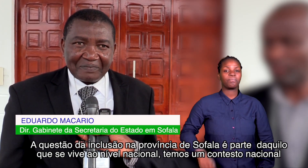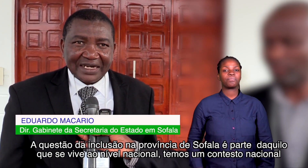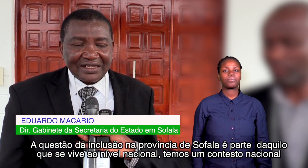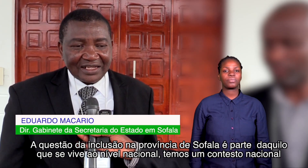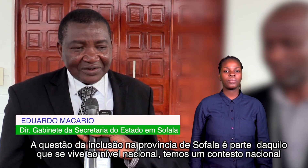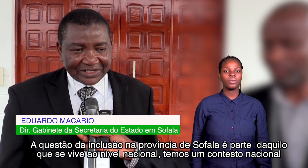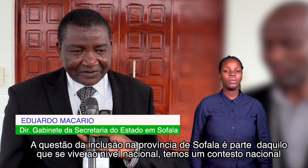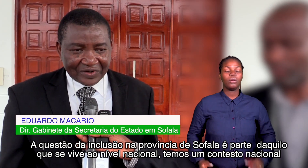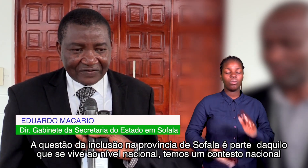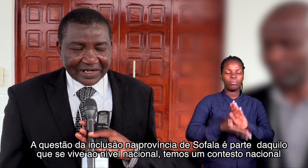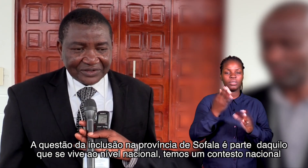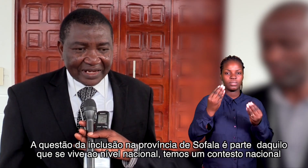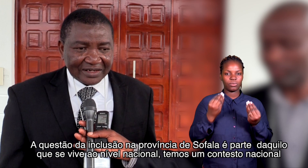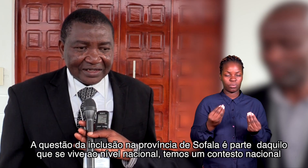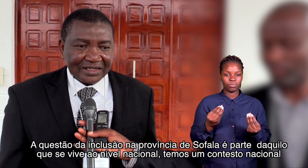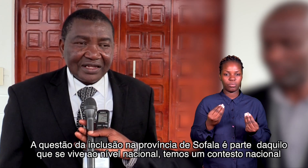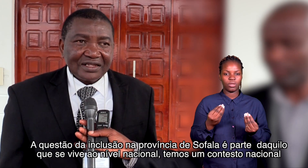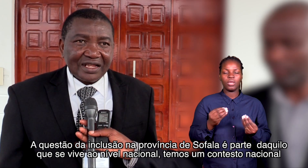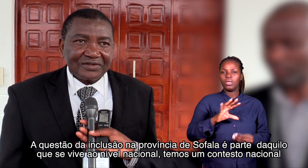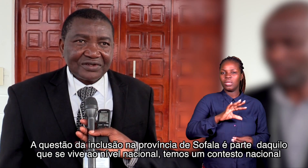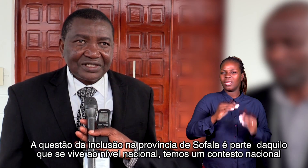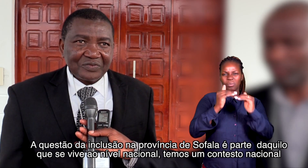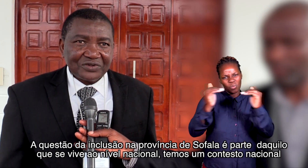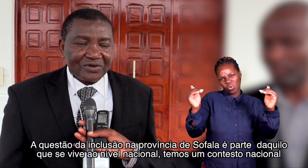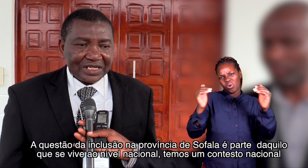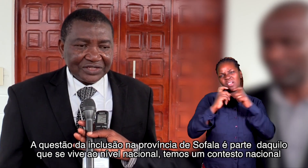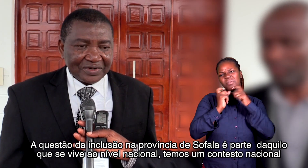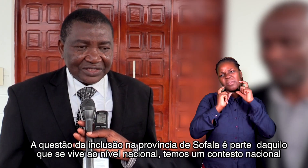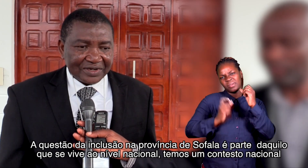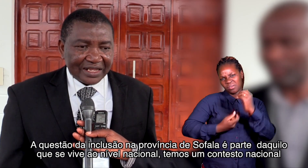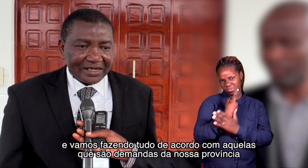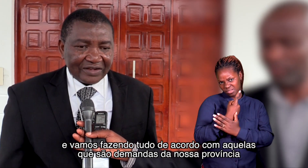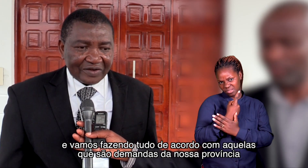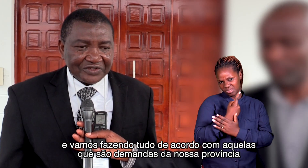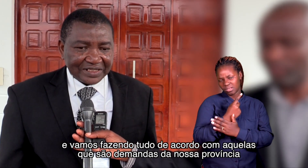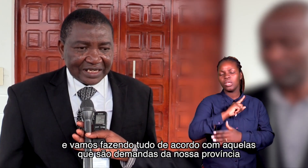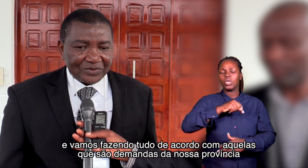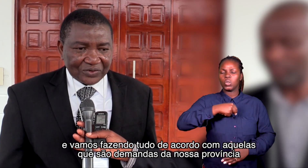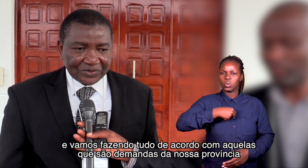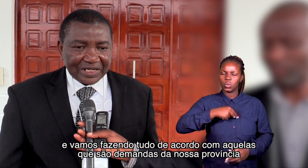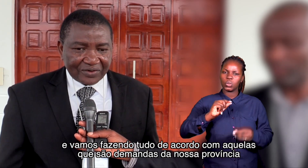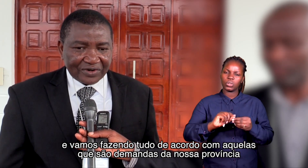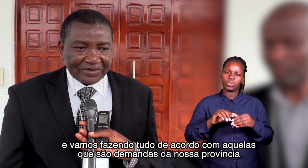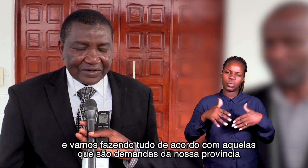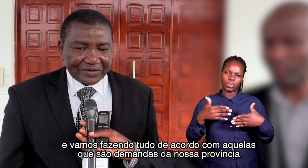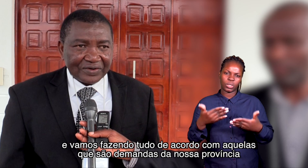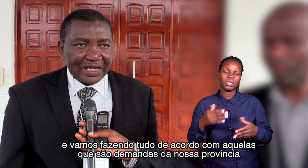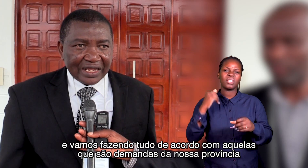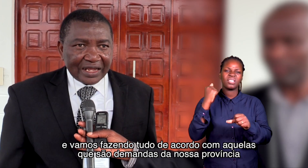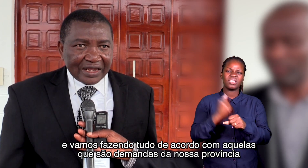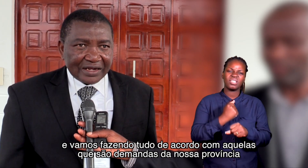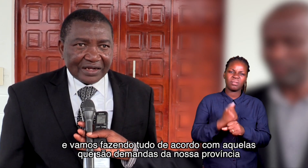é parte daquilo que se vive ao nível nacional. Portanto, nós temos um contexto nacional e vamos fazendo tudo de acordo